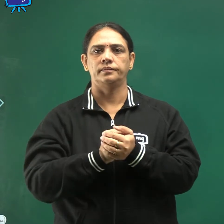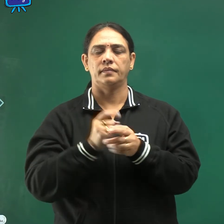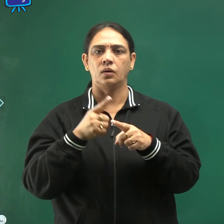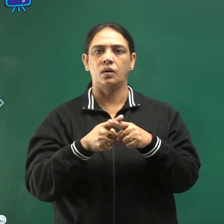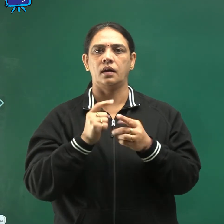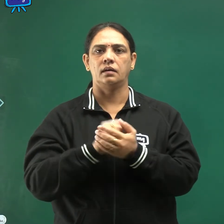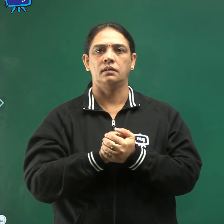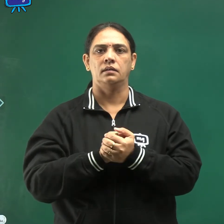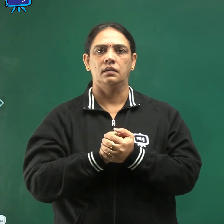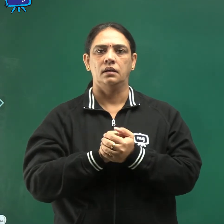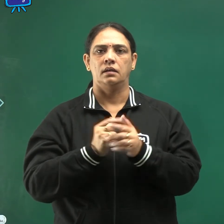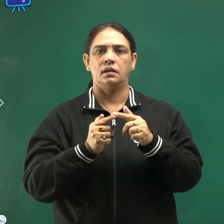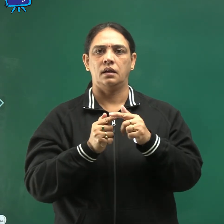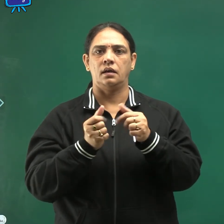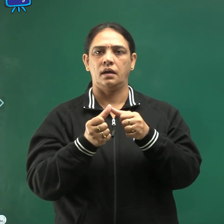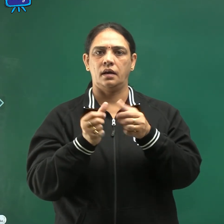गुणा tan